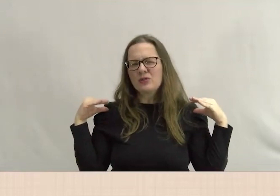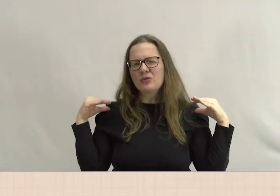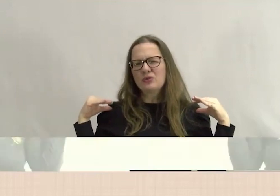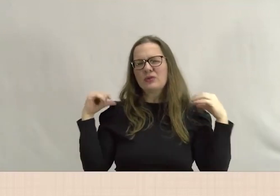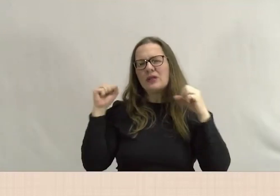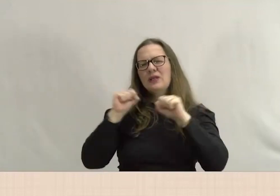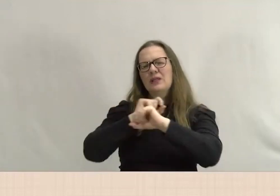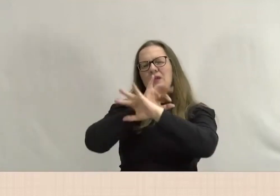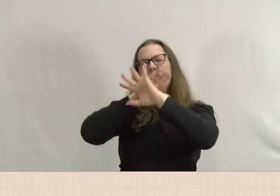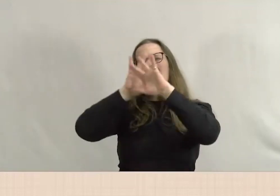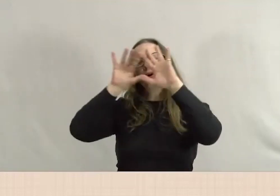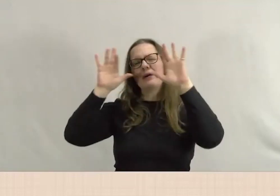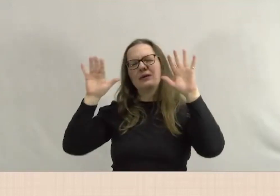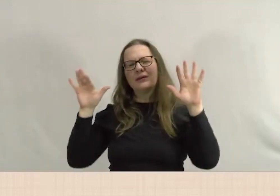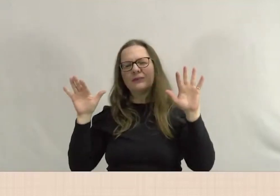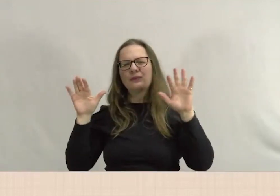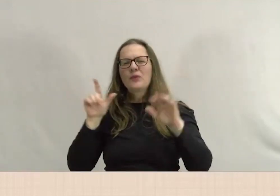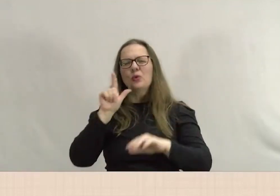na verdade.